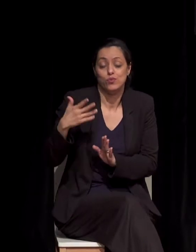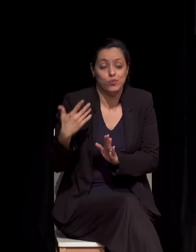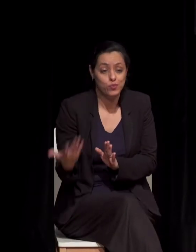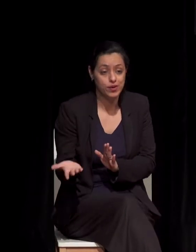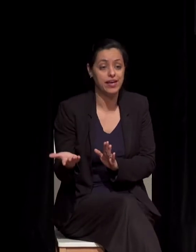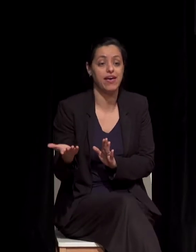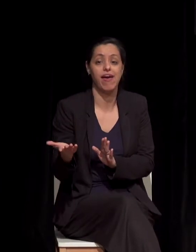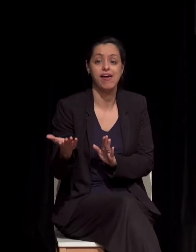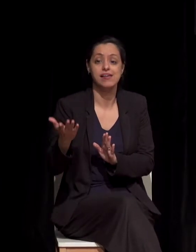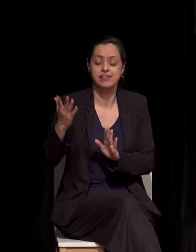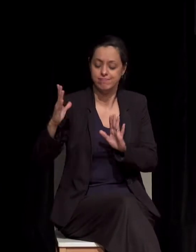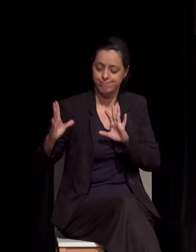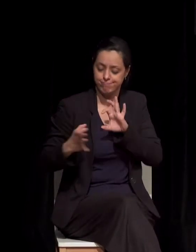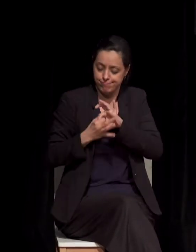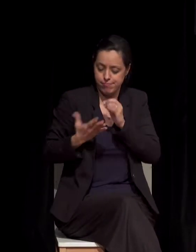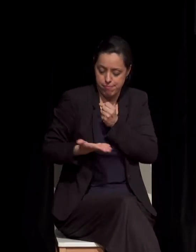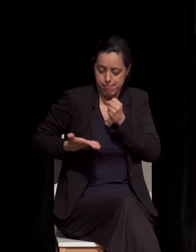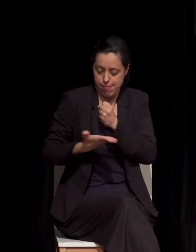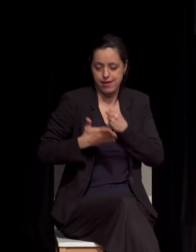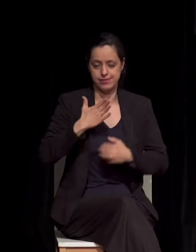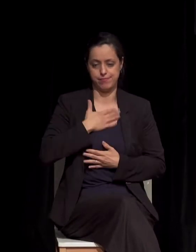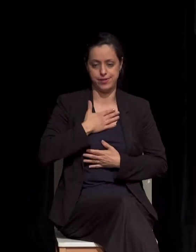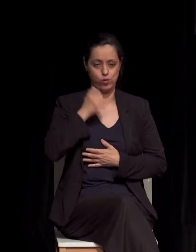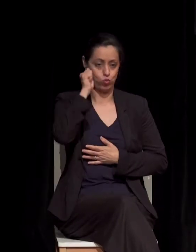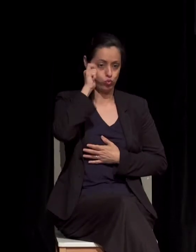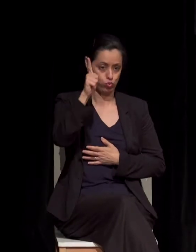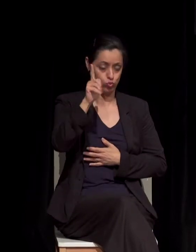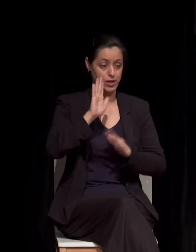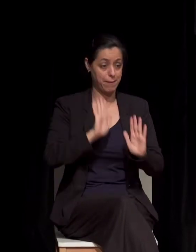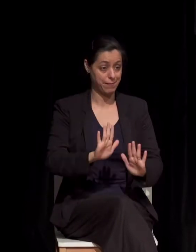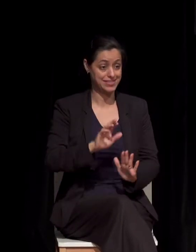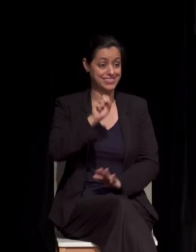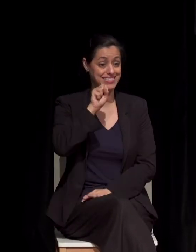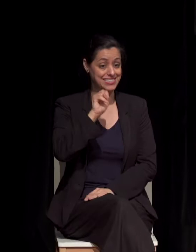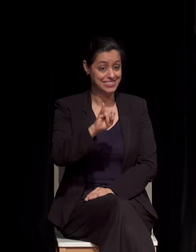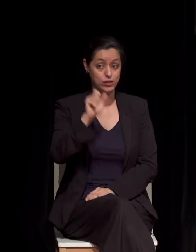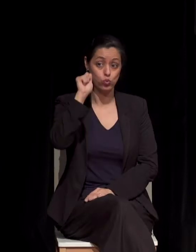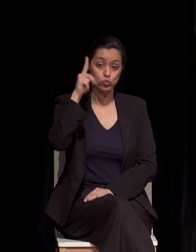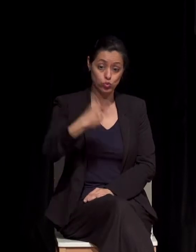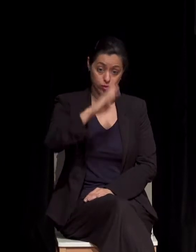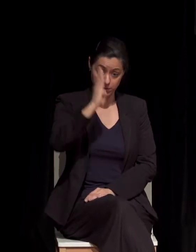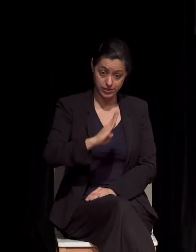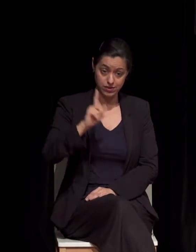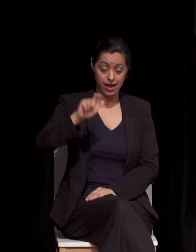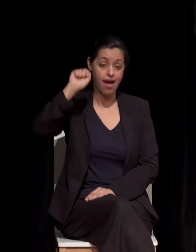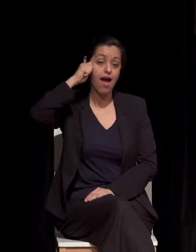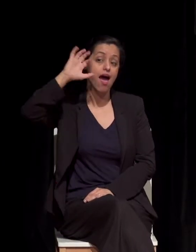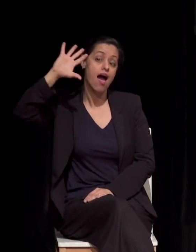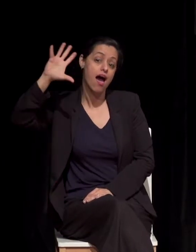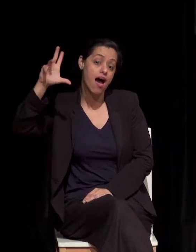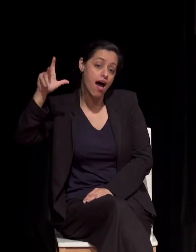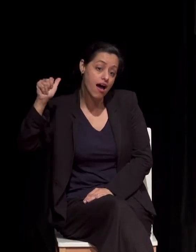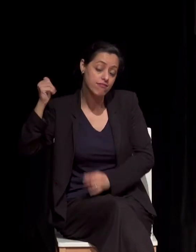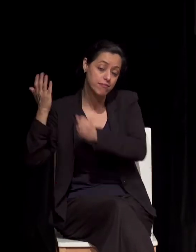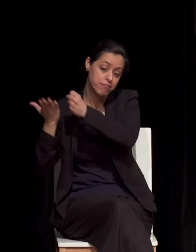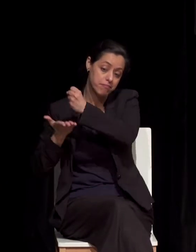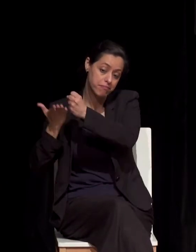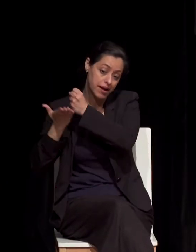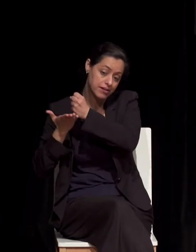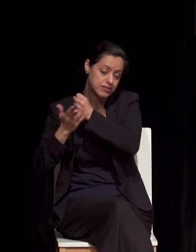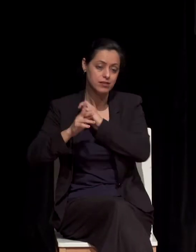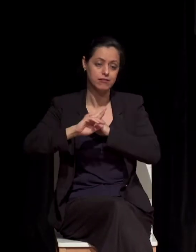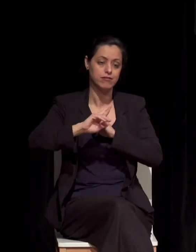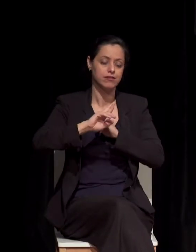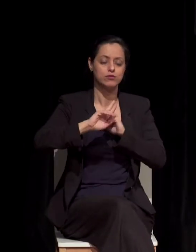Brasil. Agora, o fato dessa cultura ser afrodescendente não significa que todos nós somos negros. E isso é importante reconhecer